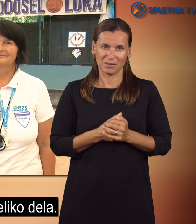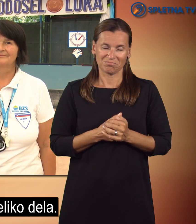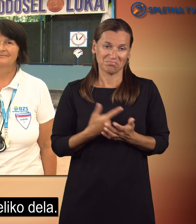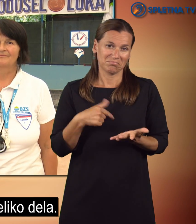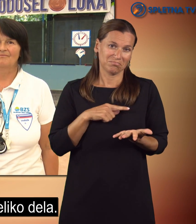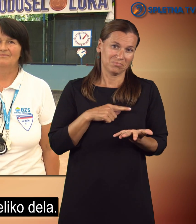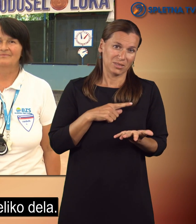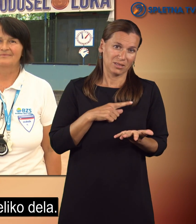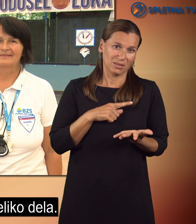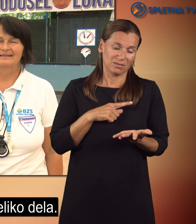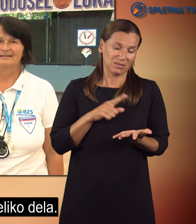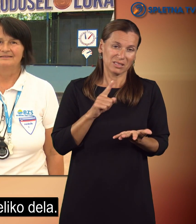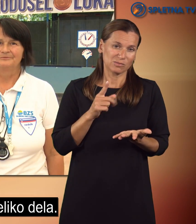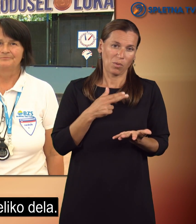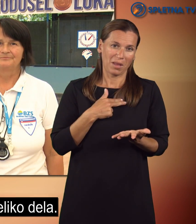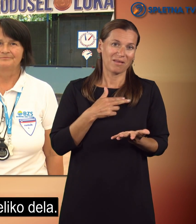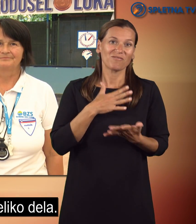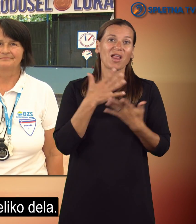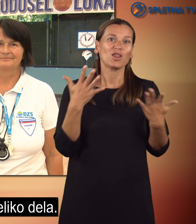Nismo imeli veliko dela.